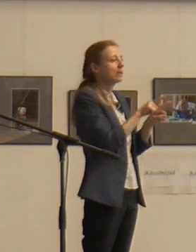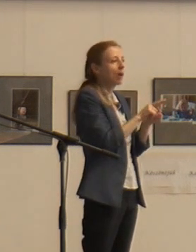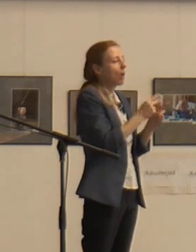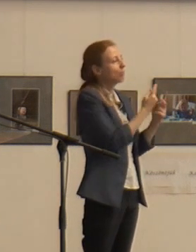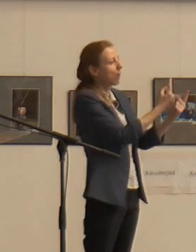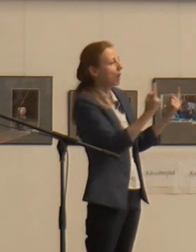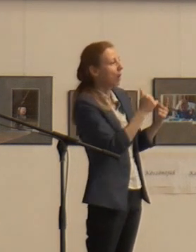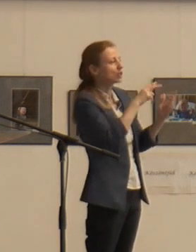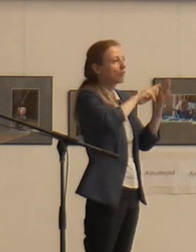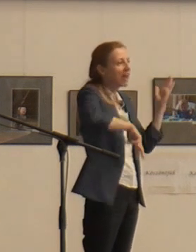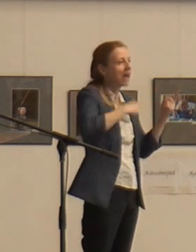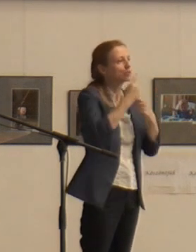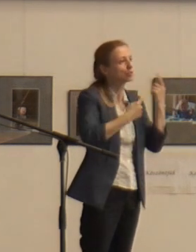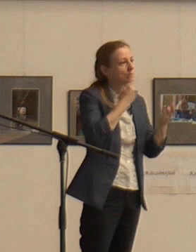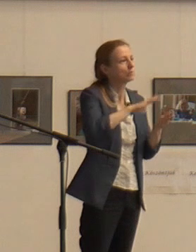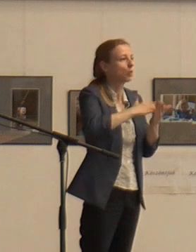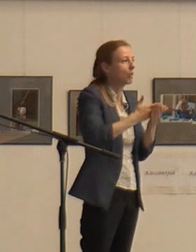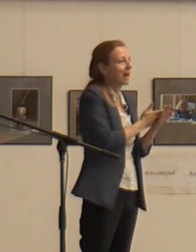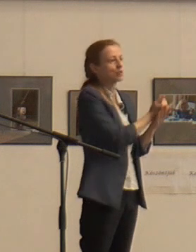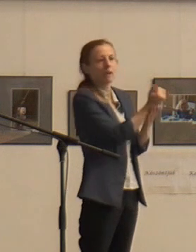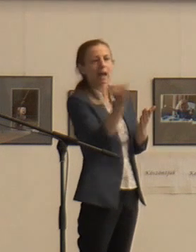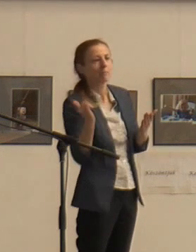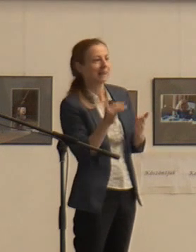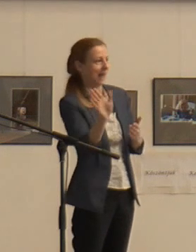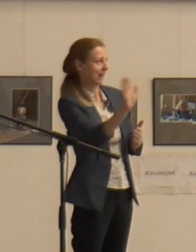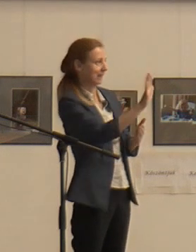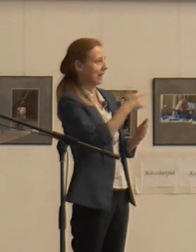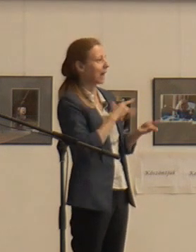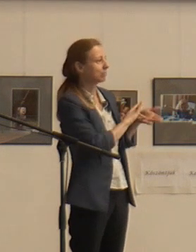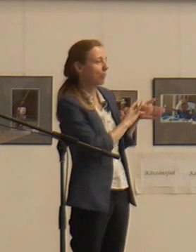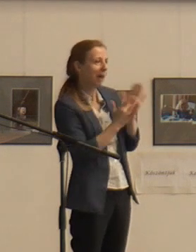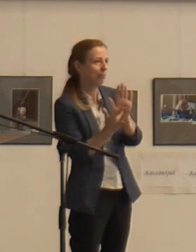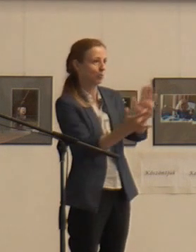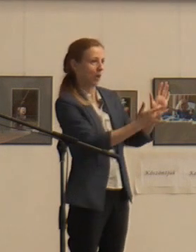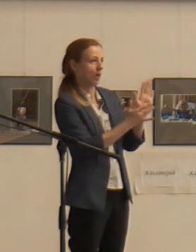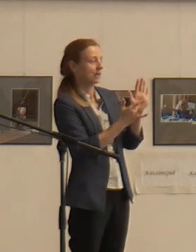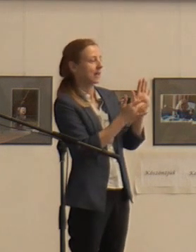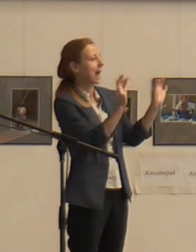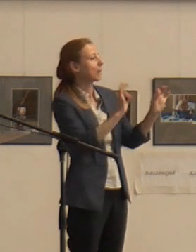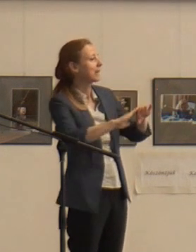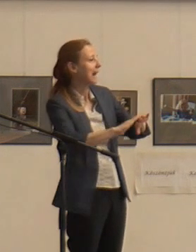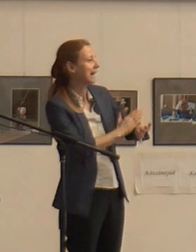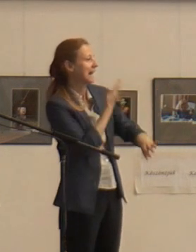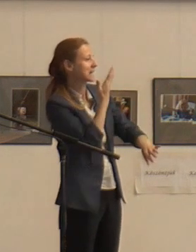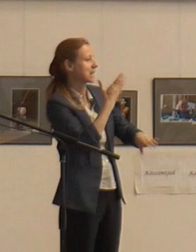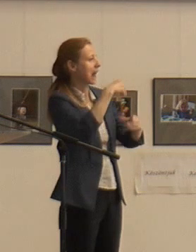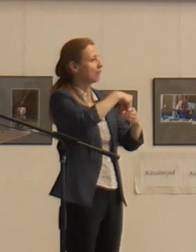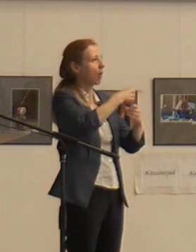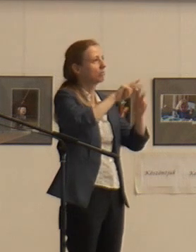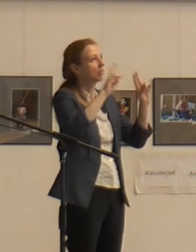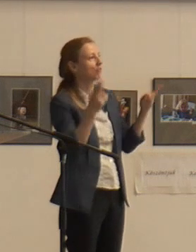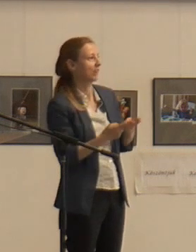verseket, elmondják, tolmácsolják mindenki részére, megmutatják azt, milyen érzelmekkel teli ez a